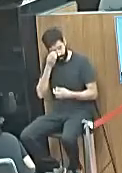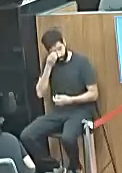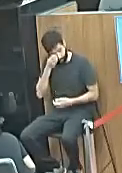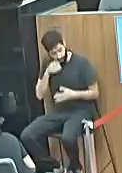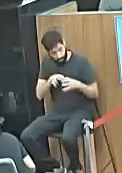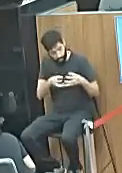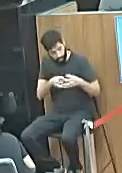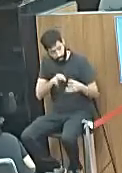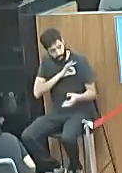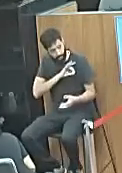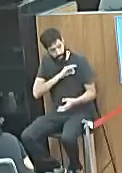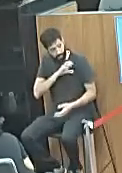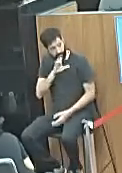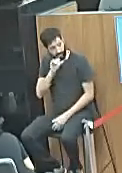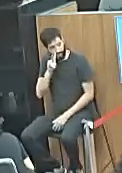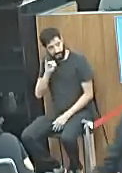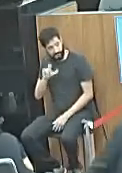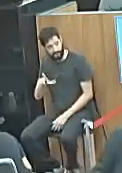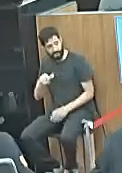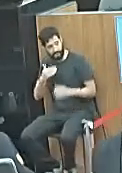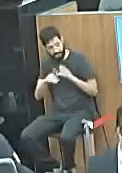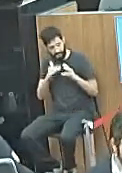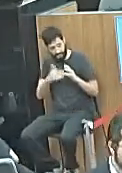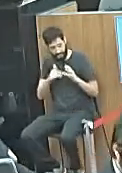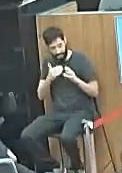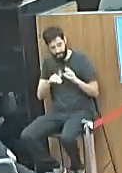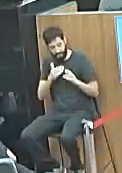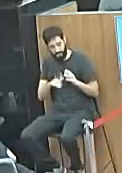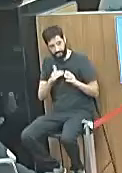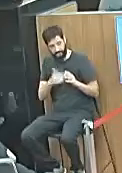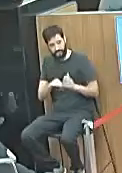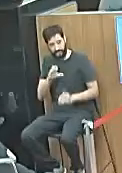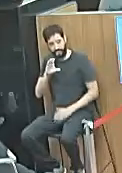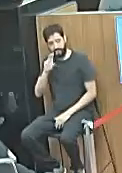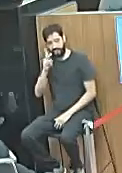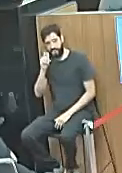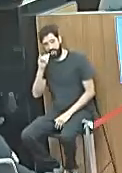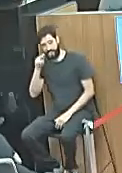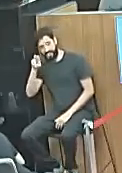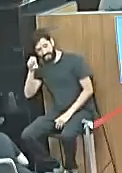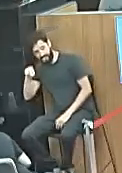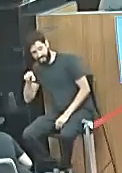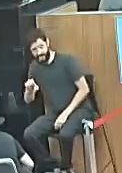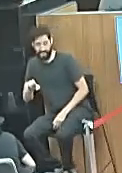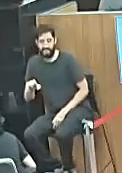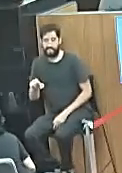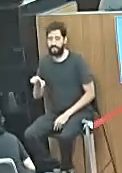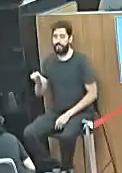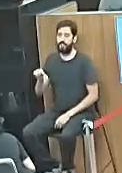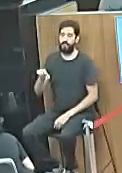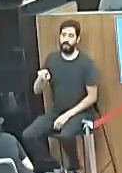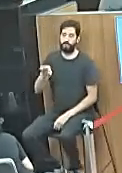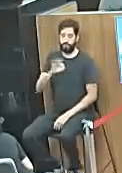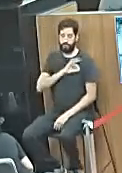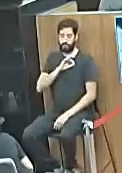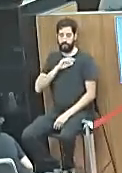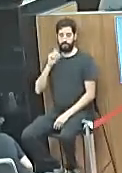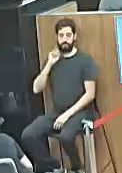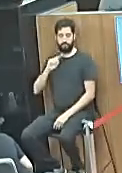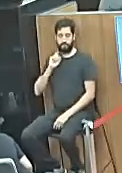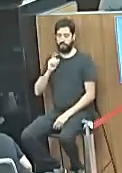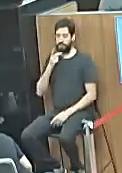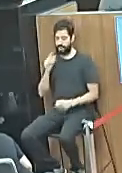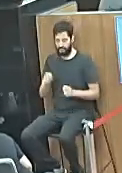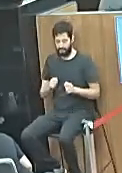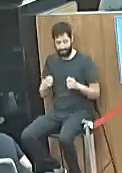turma da polícia civil não pára de mandar mensagens shayene de passos o cargo de escrivão da polícia de minas gerais é atualmente o